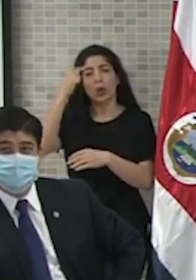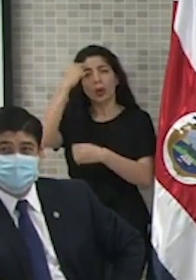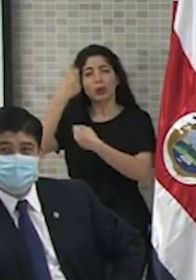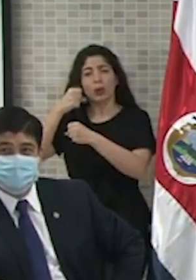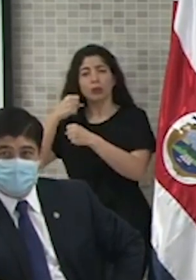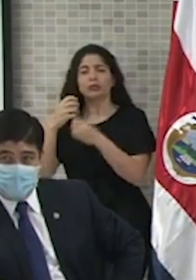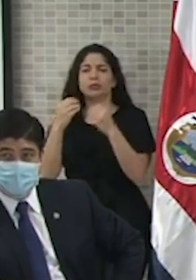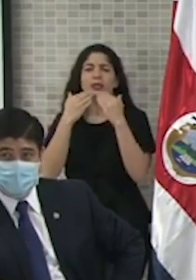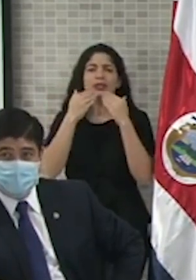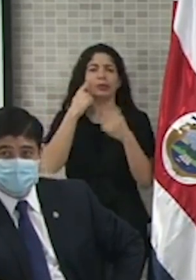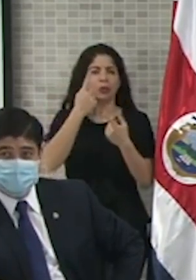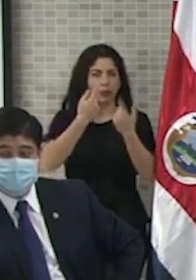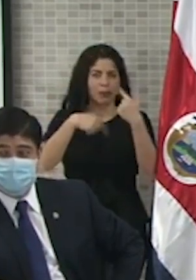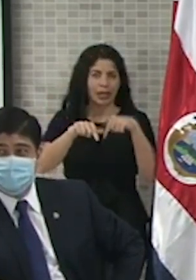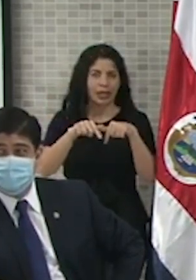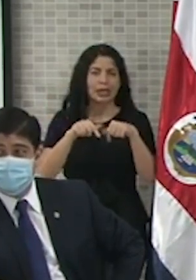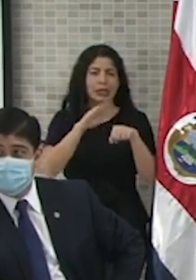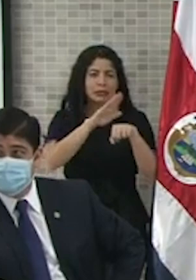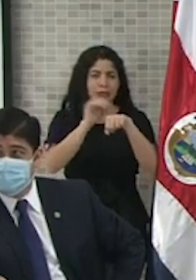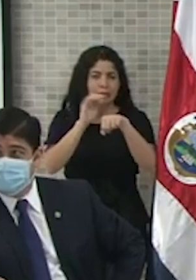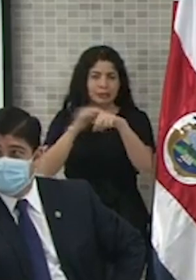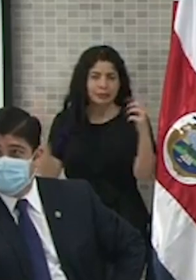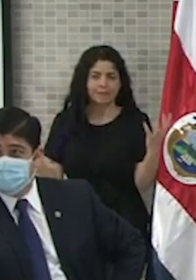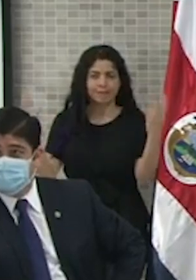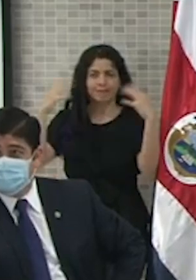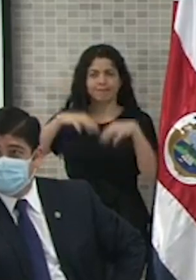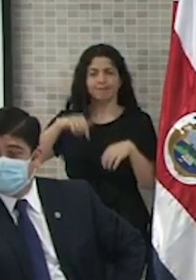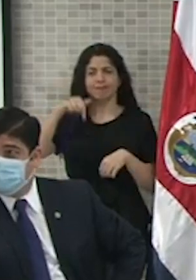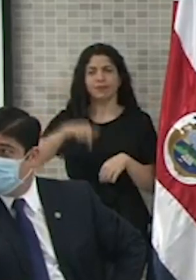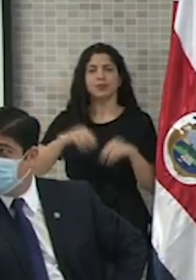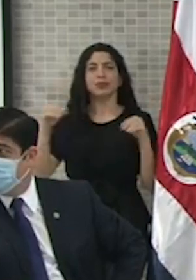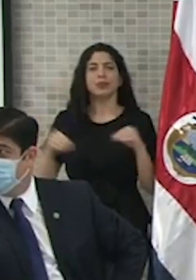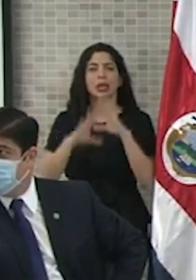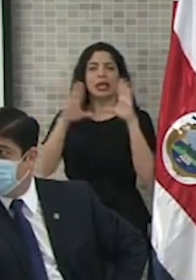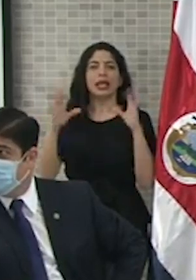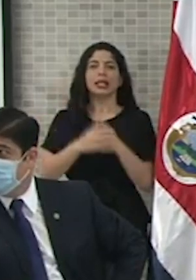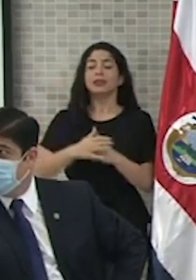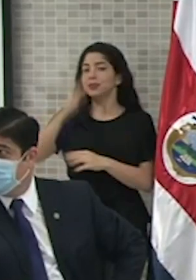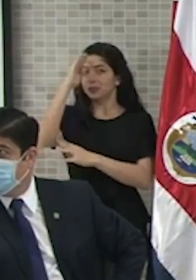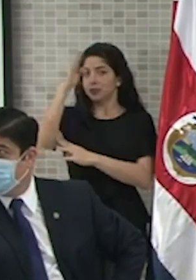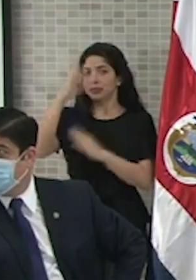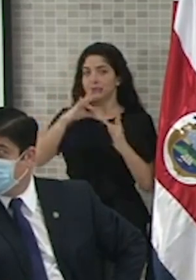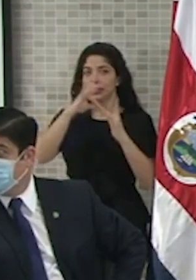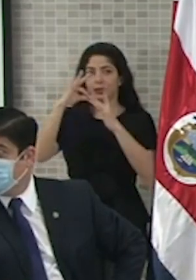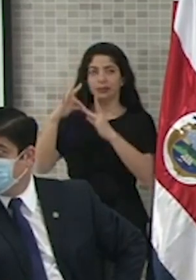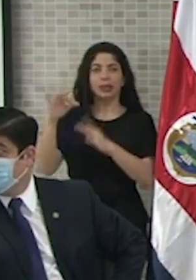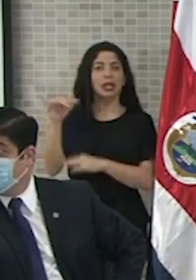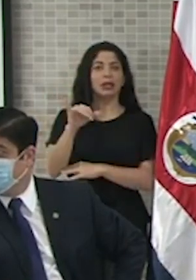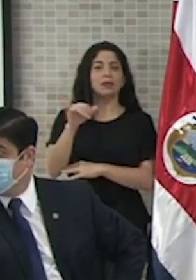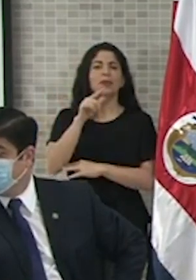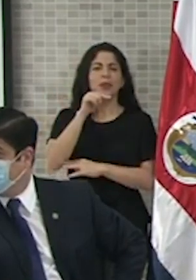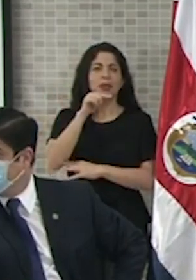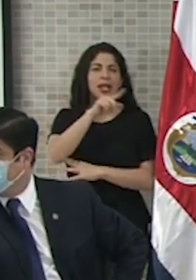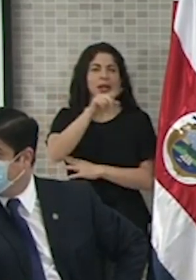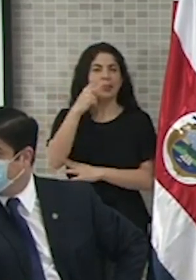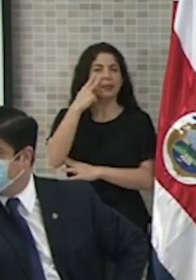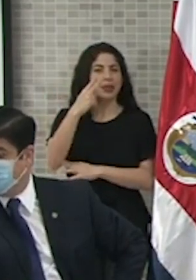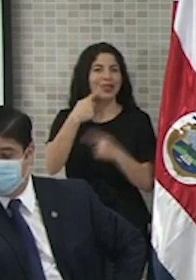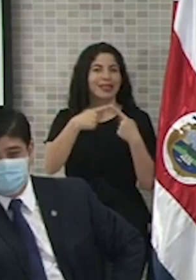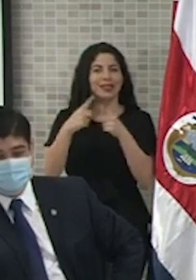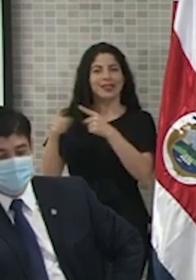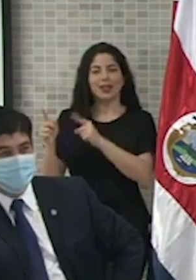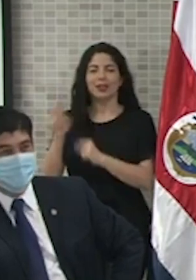Muchas gracias por atender el llamado que nos convoca esta mañana. Un saludo especial también para quienes nos siguen por las